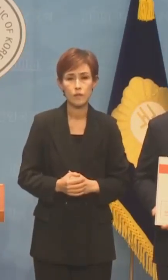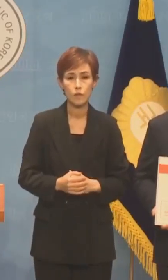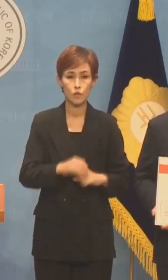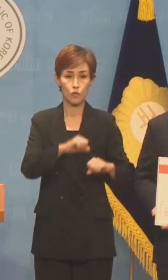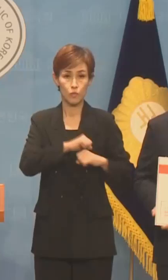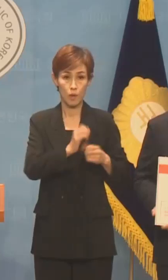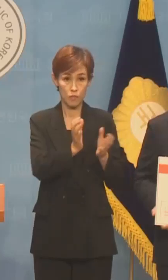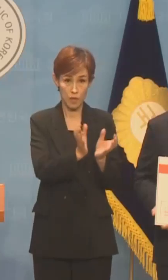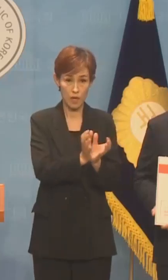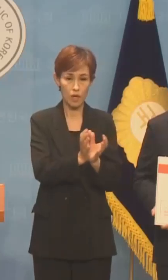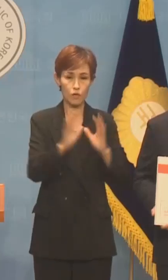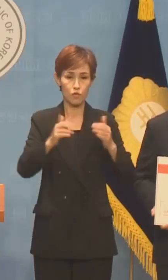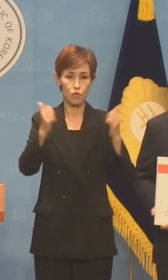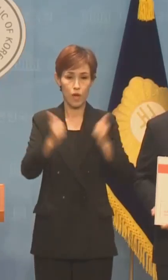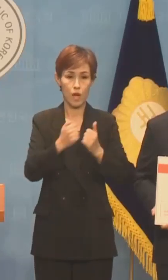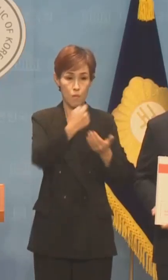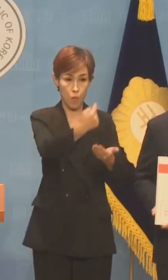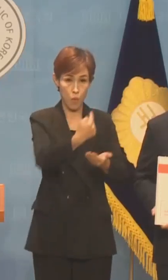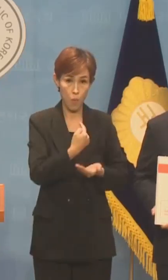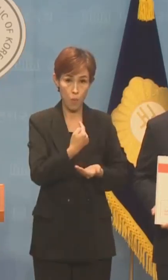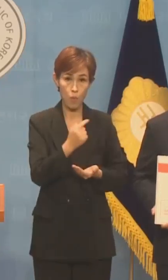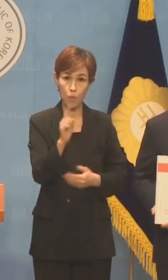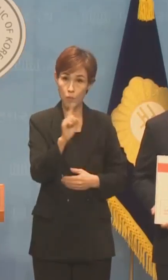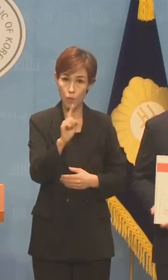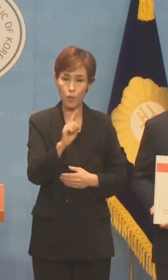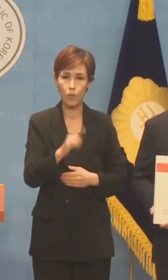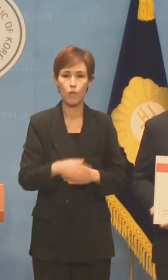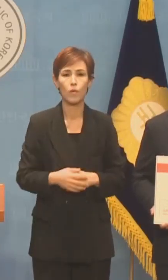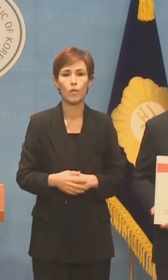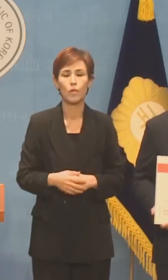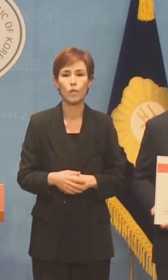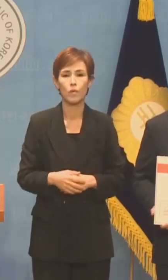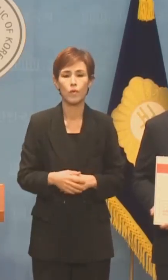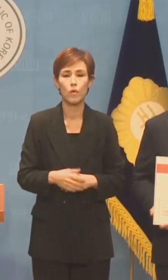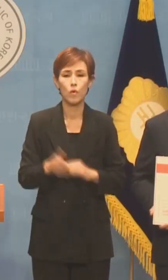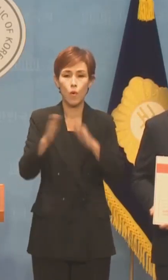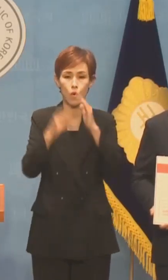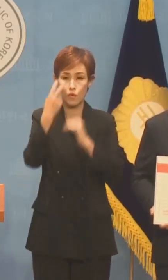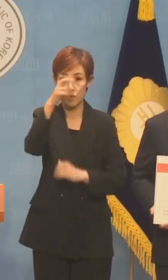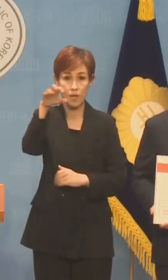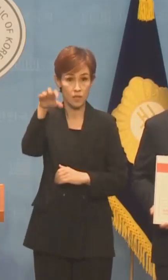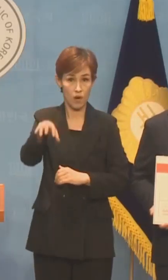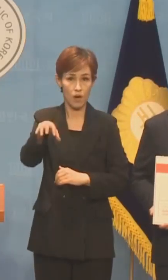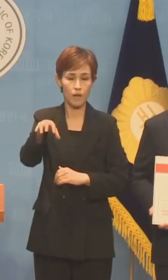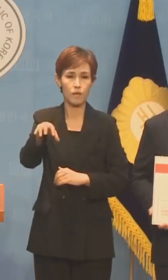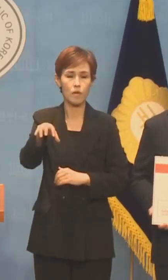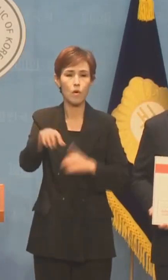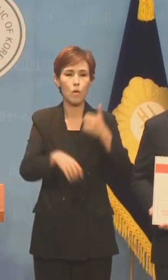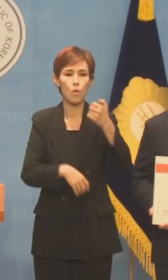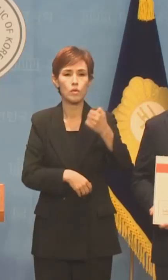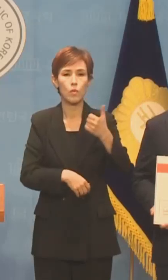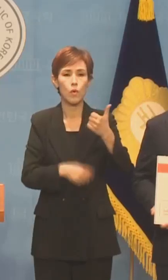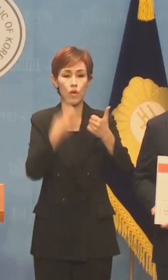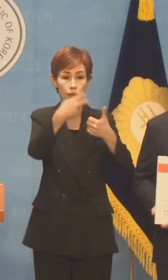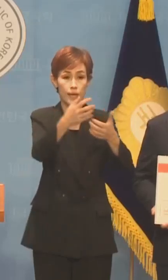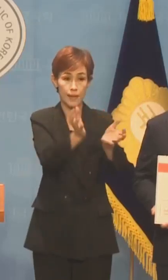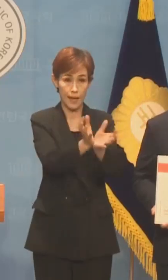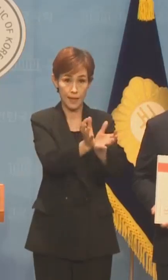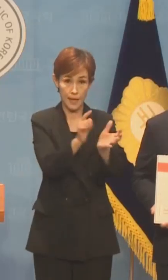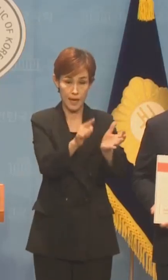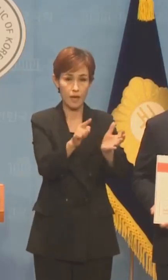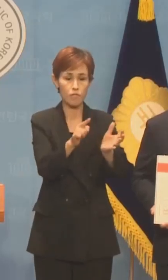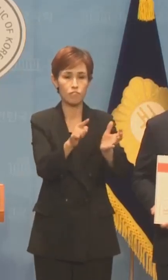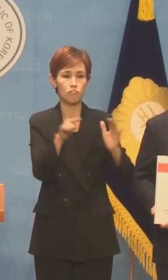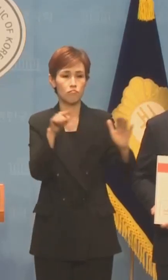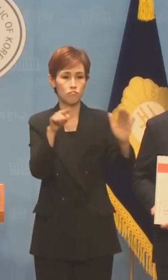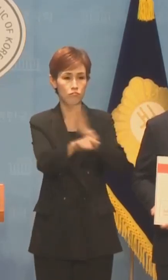국방부가 국회에 보고한 바에 따르면 지난 14일 공수처가 수방사 산하 55 경비단으로부터